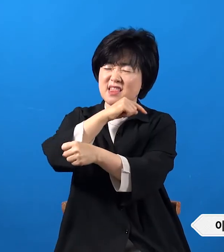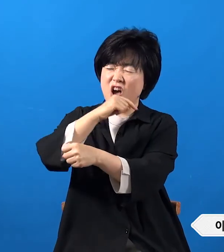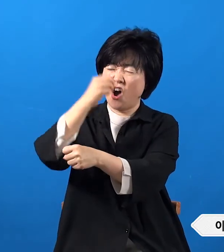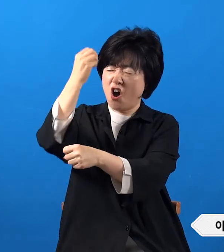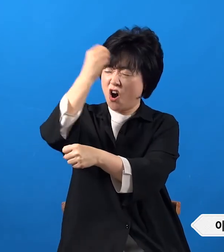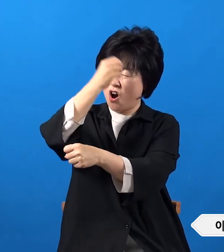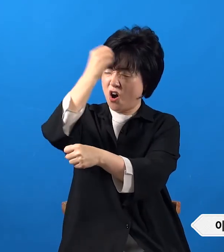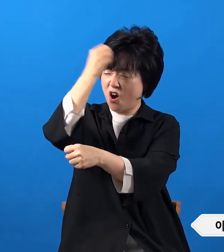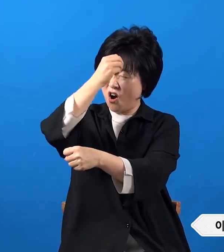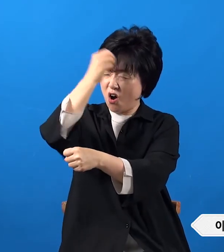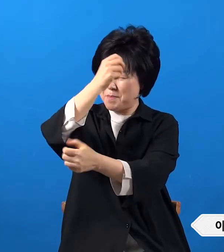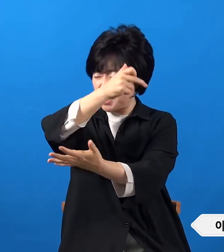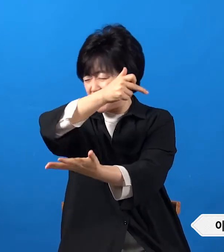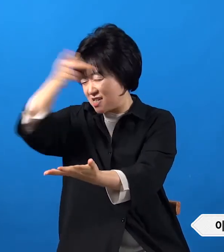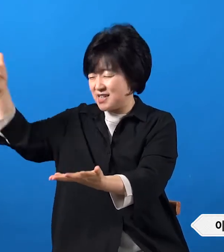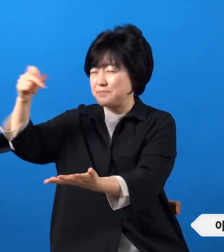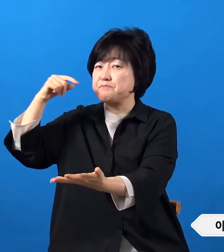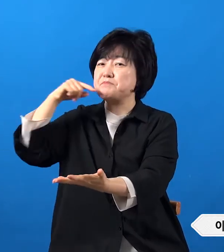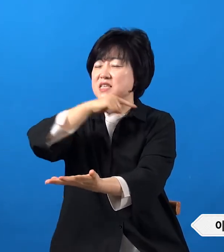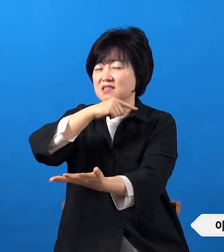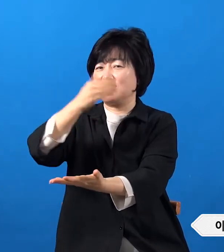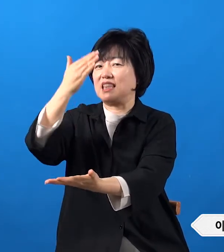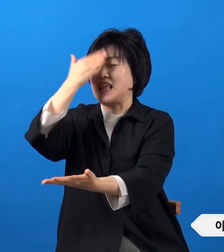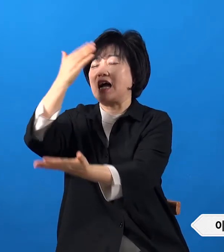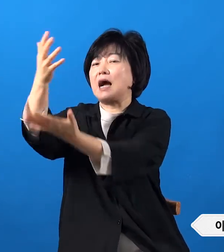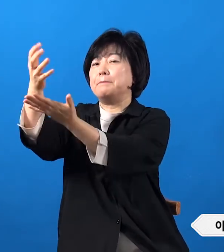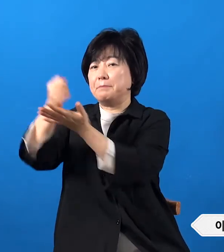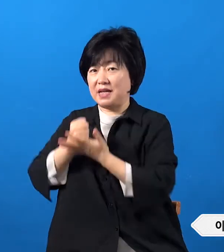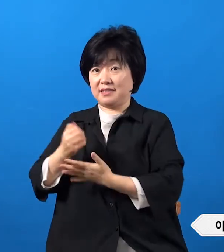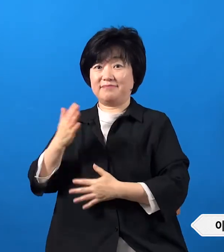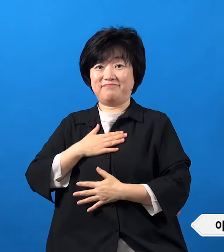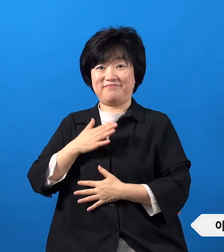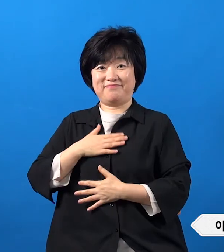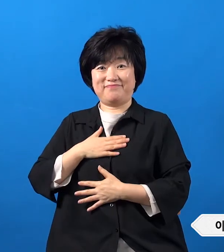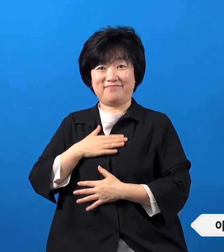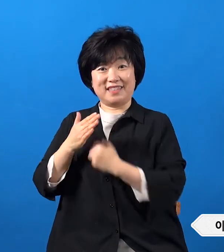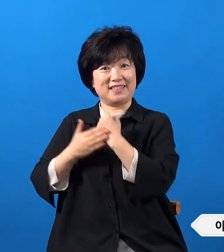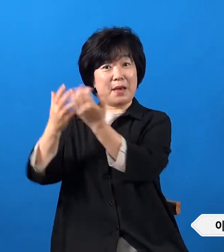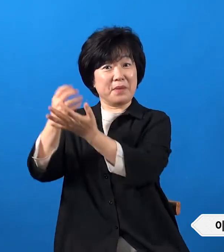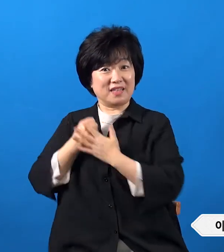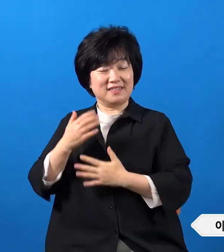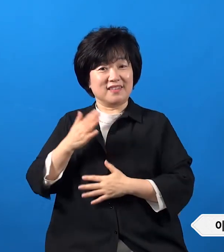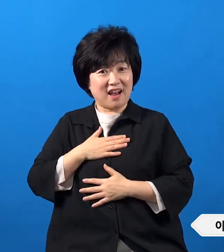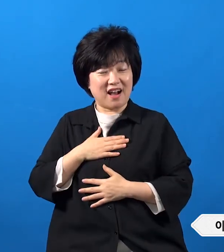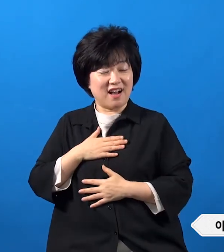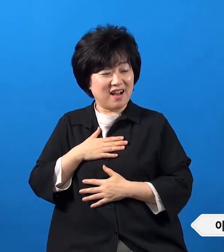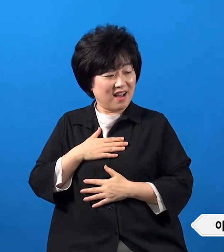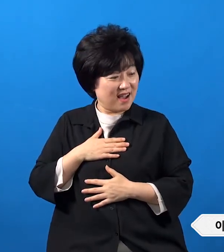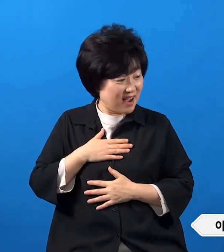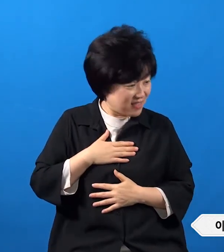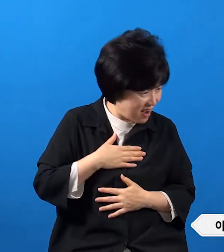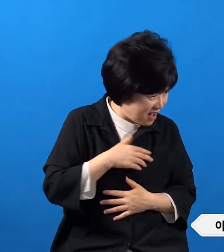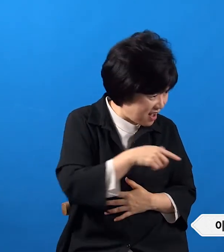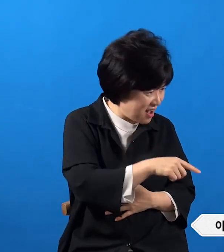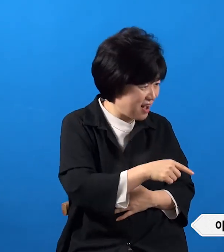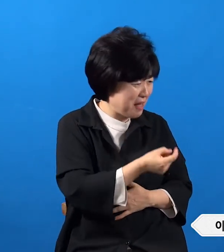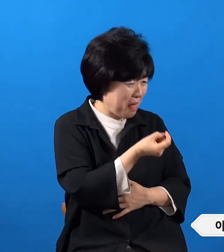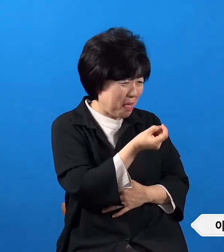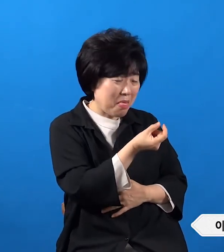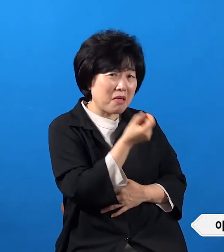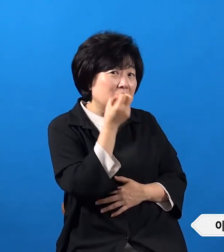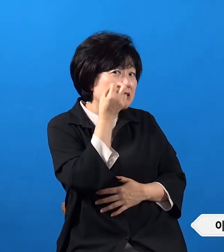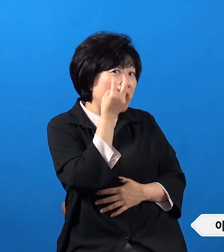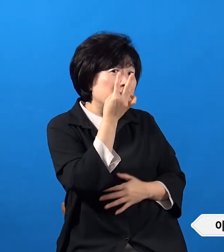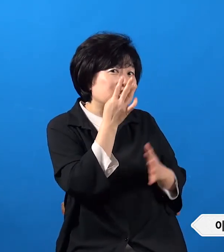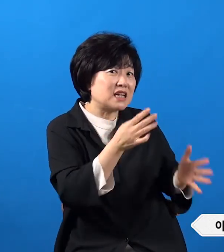자기에게. 자, 석 달분의 빚을 진 사람. 그를 찾아갔단 말이죠. 그리고 목을 붙들었다